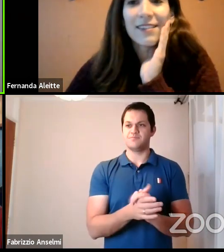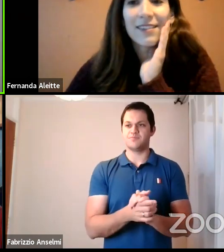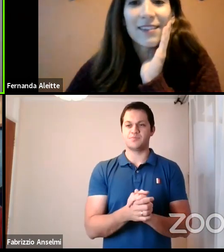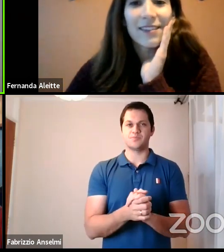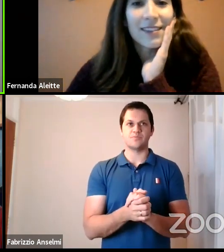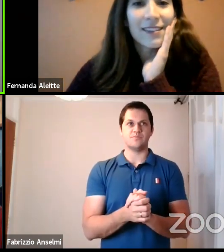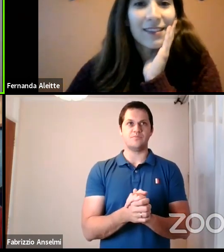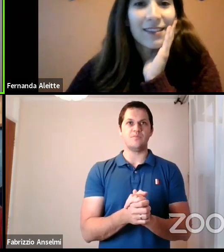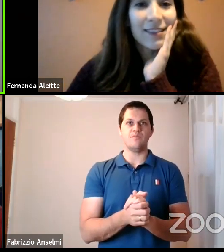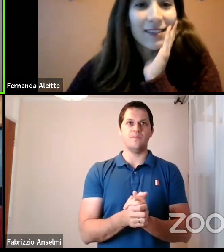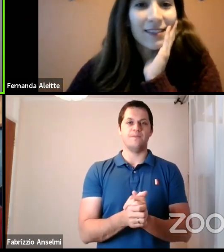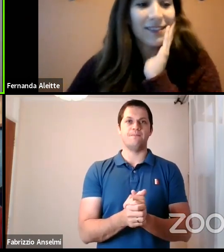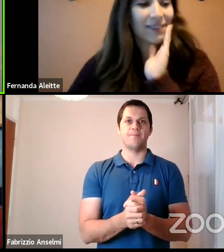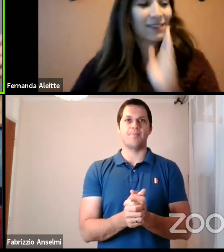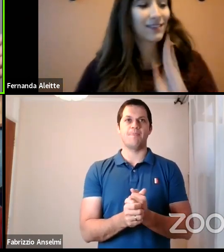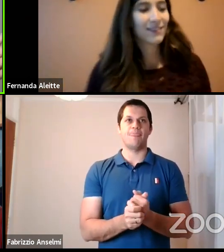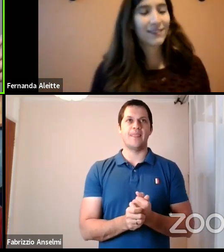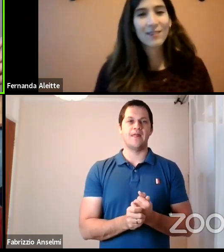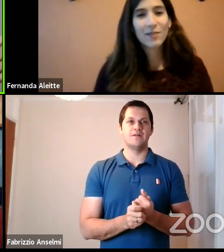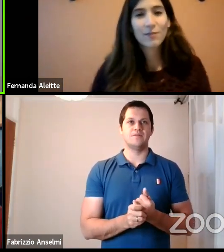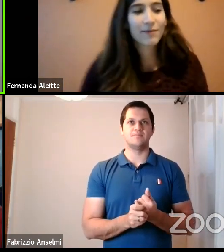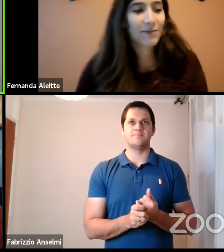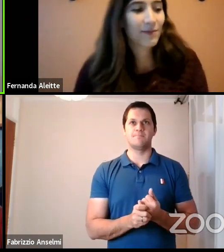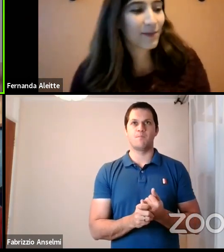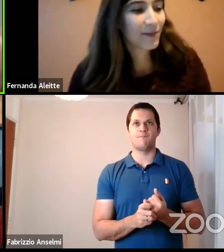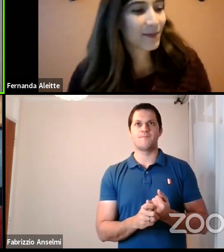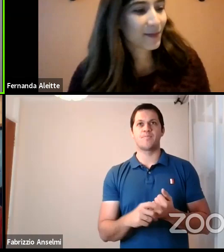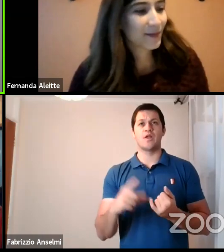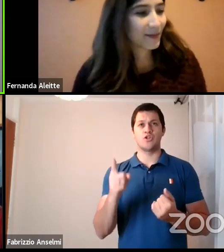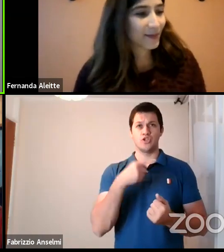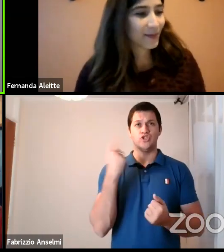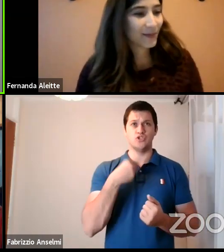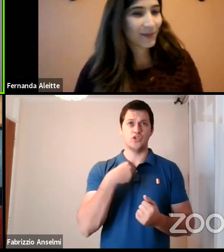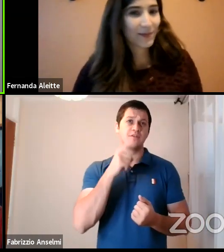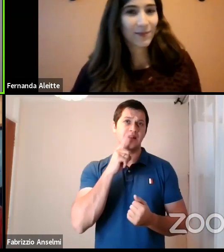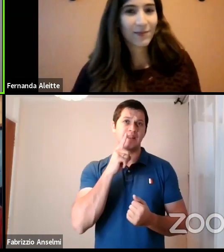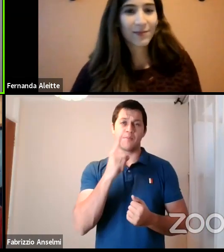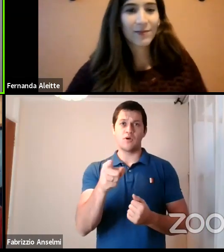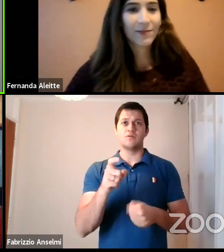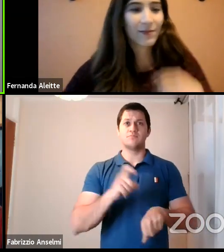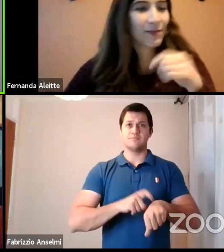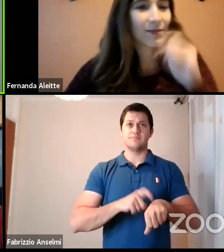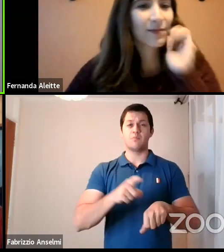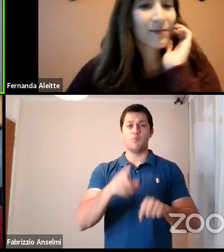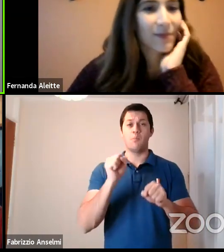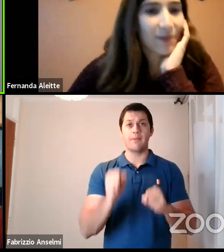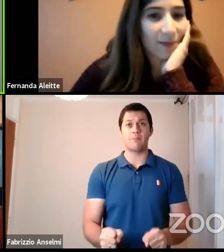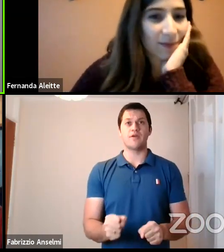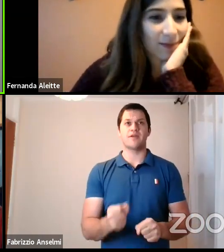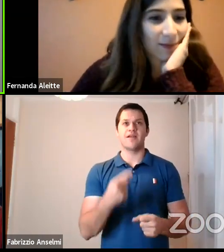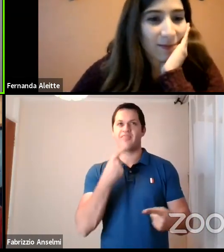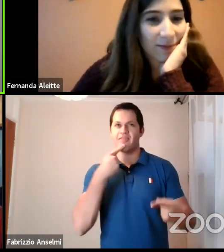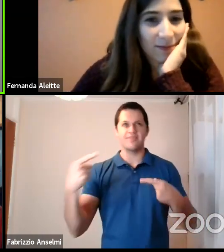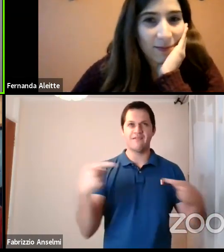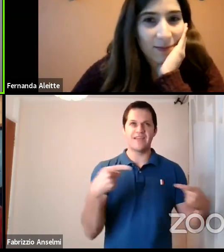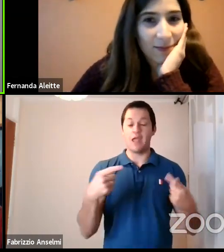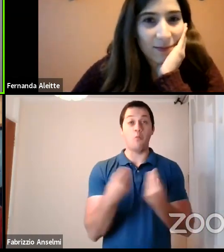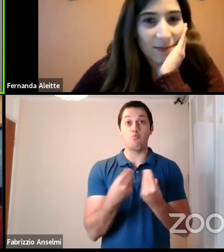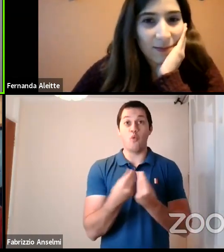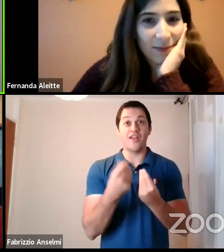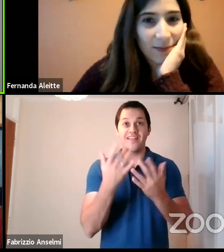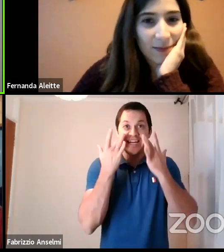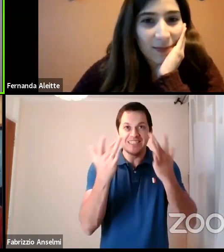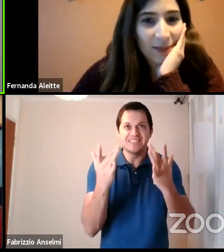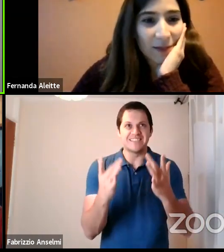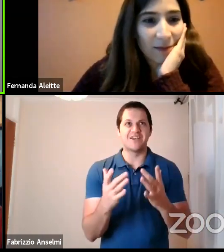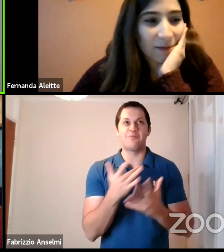esta transmisión, ¿ya? Entonces tenemos el momento para los debates que han aparecido. Les cuento que ha estado interesante porque el chat se transformó en un